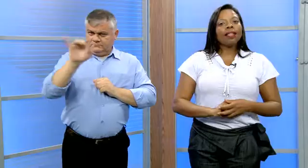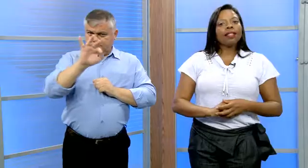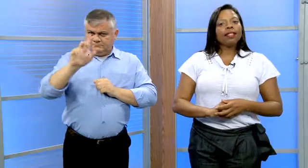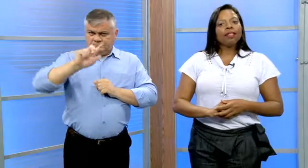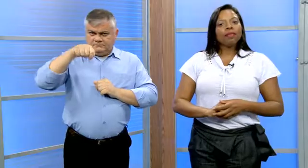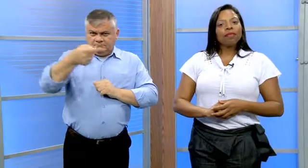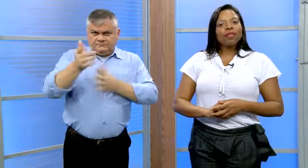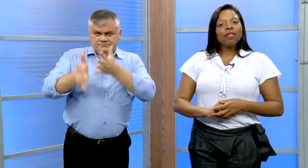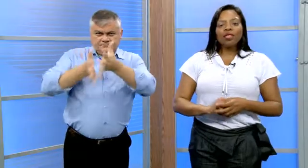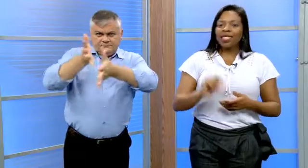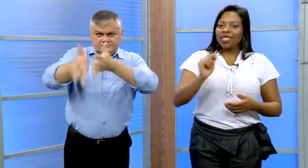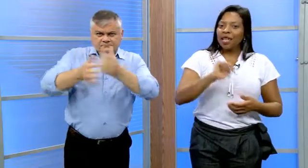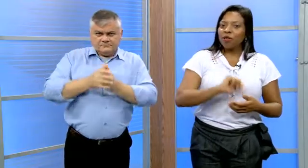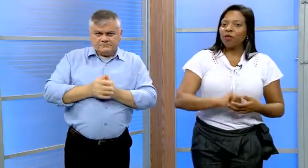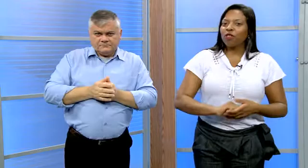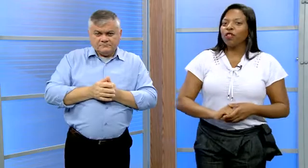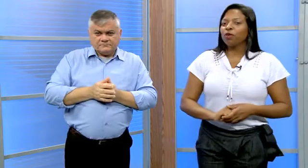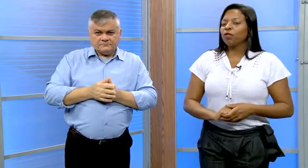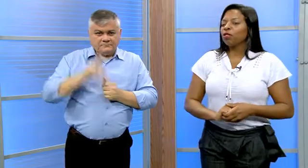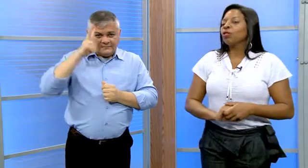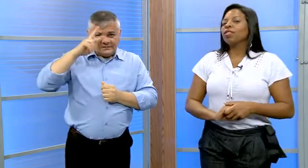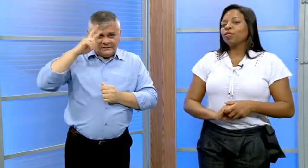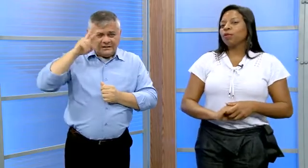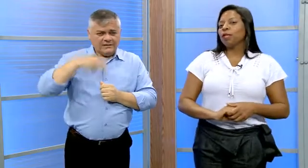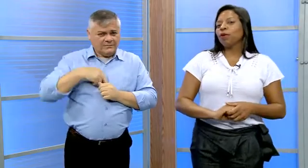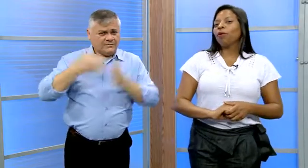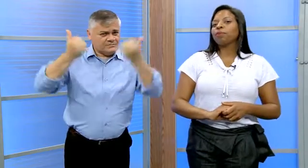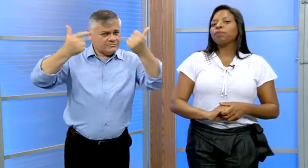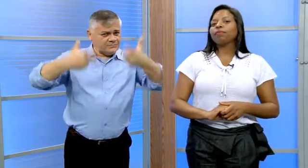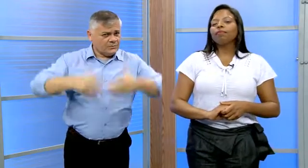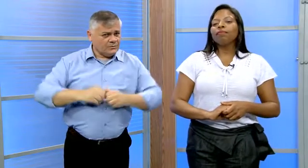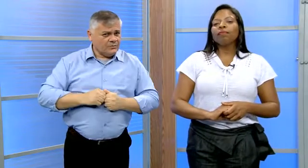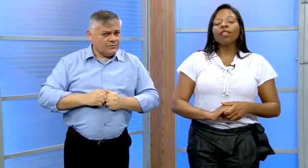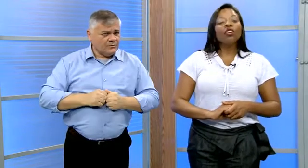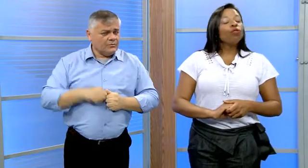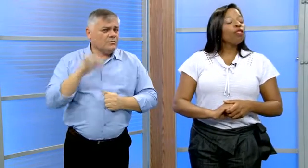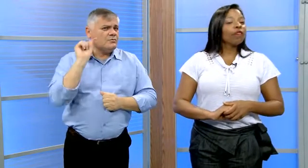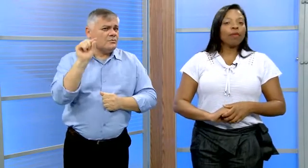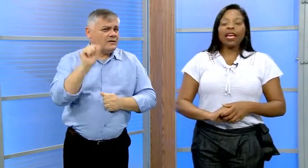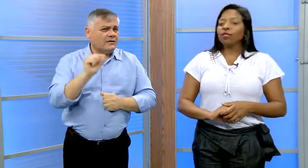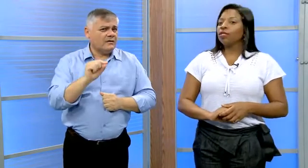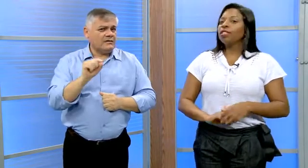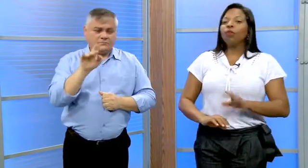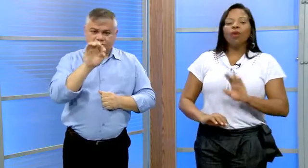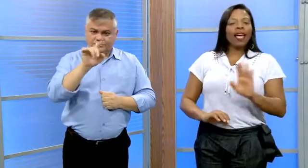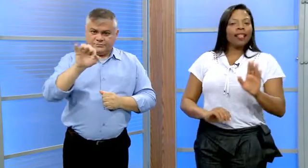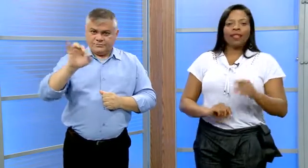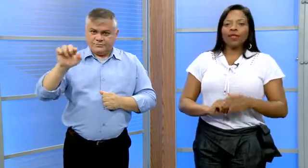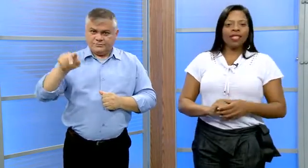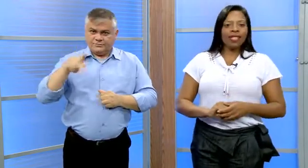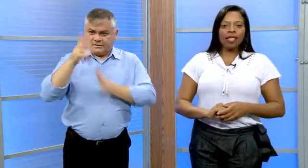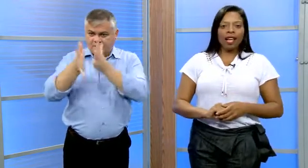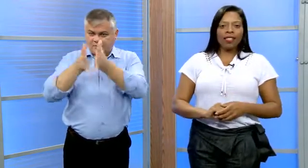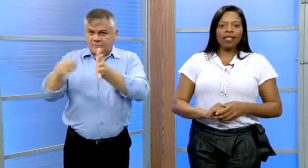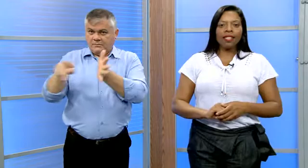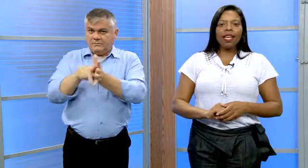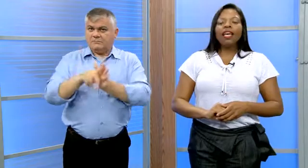sinais? Vocês lembram do que foi que o professor Ronaldo explicou? O alfabeto não é a língua de sinais.